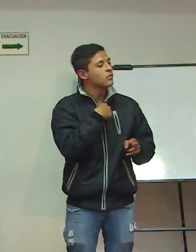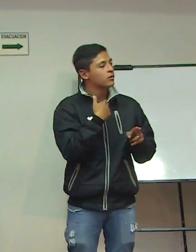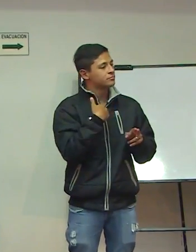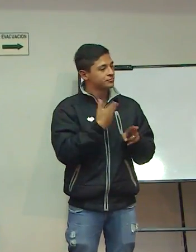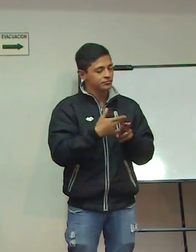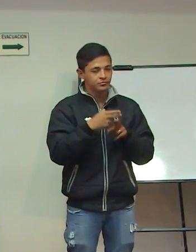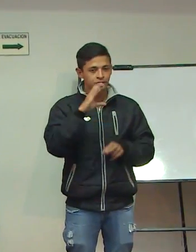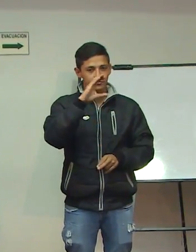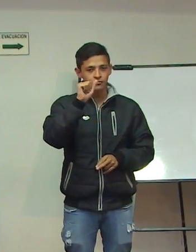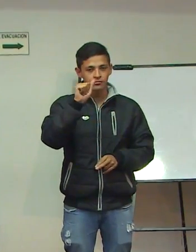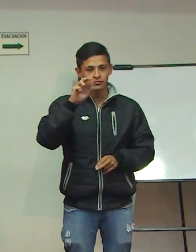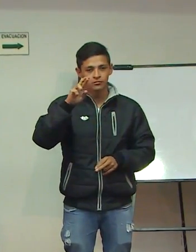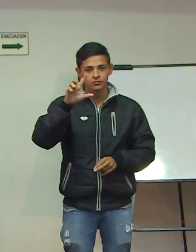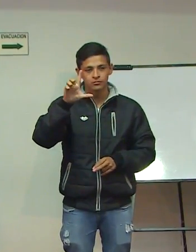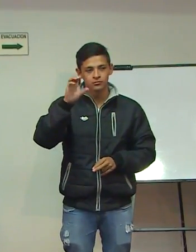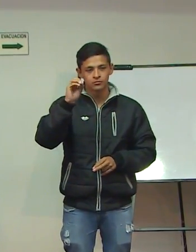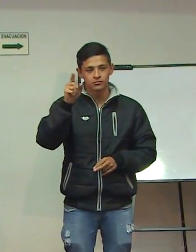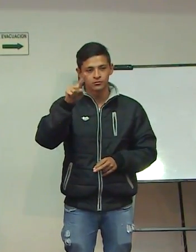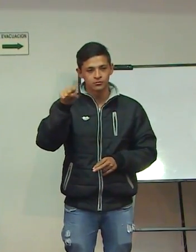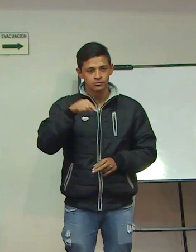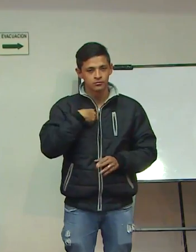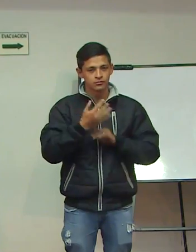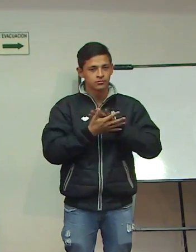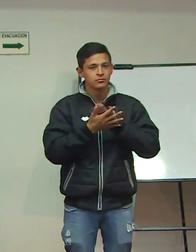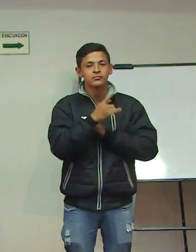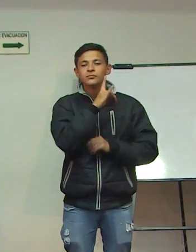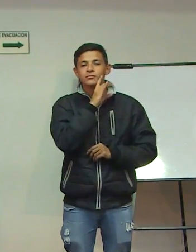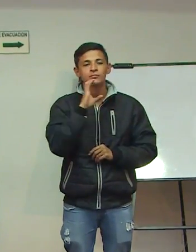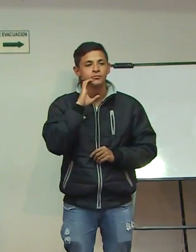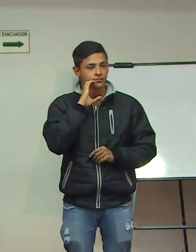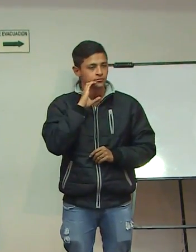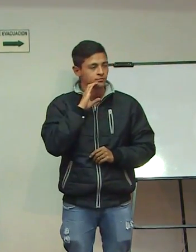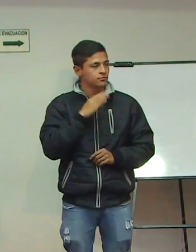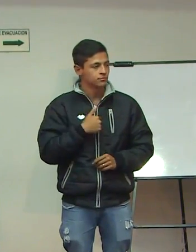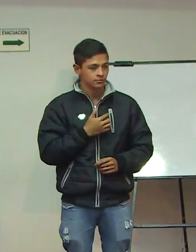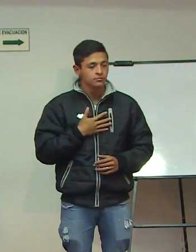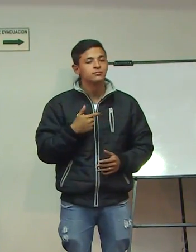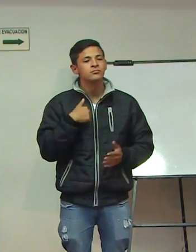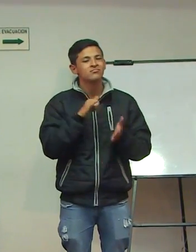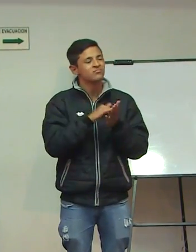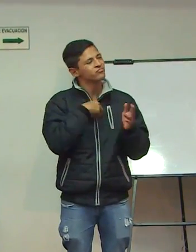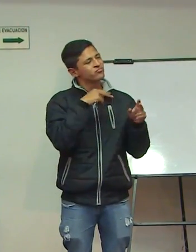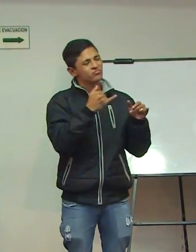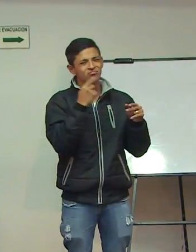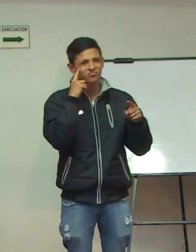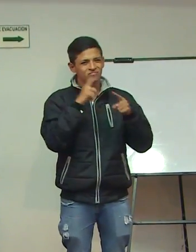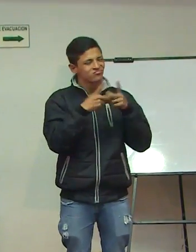Buenas noches para todos. Mi nombre es Carlos y mi seña es esta.